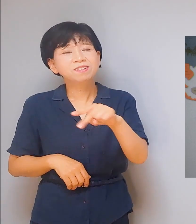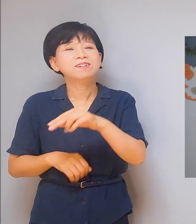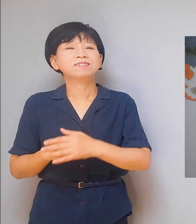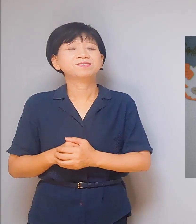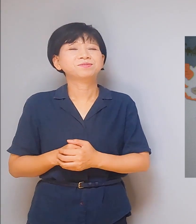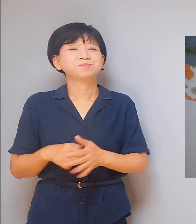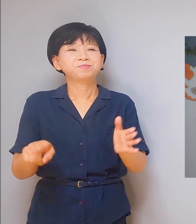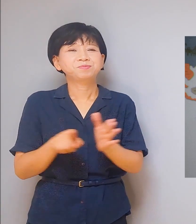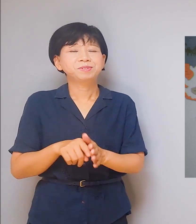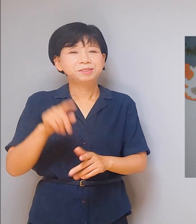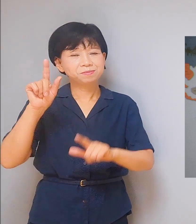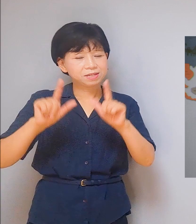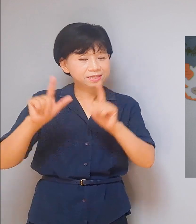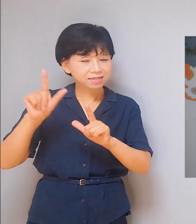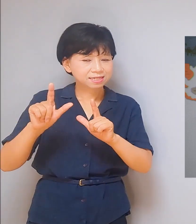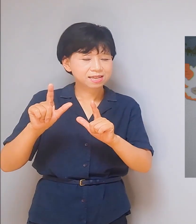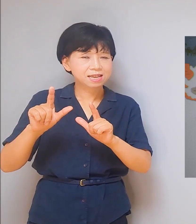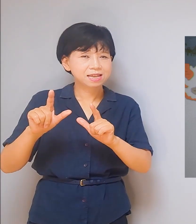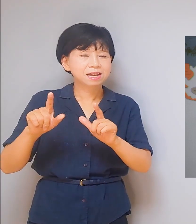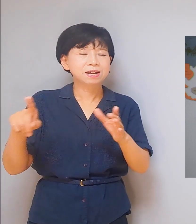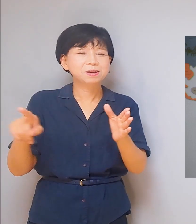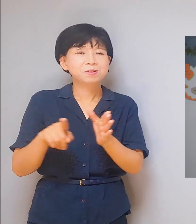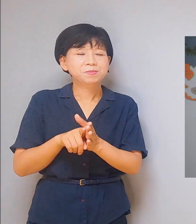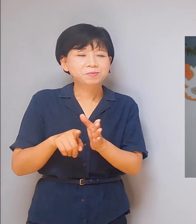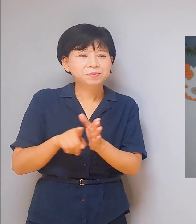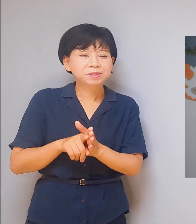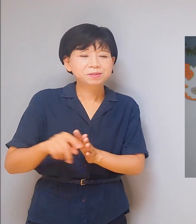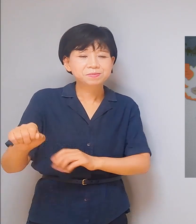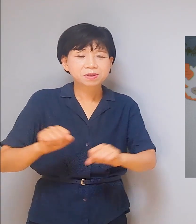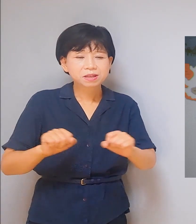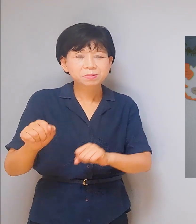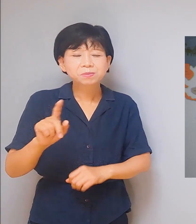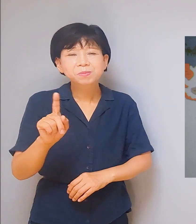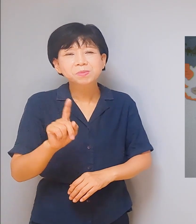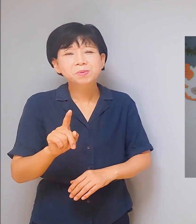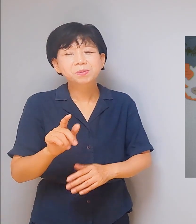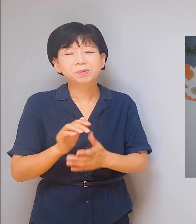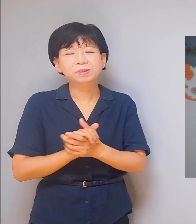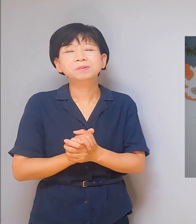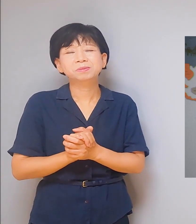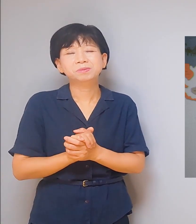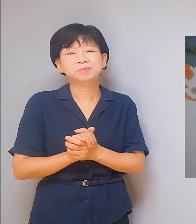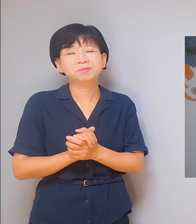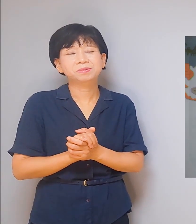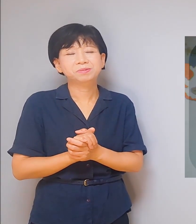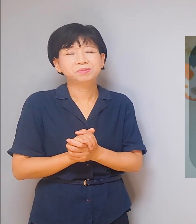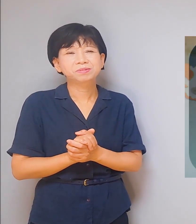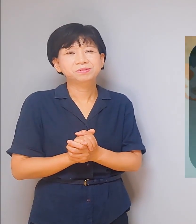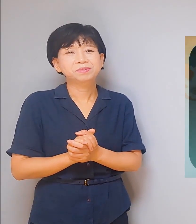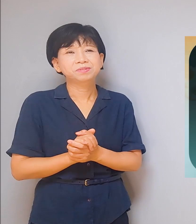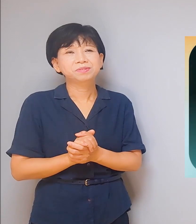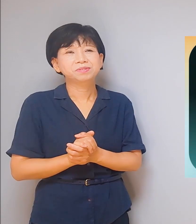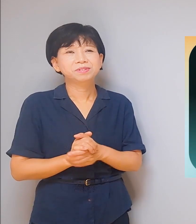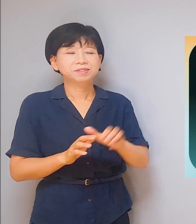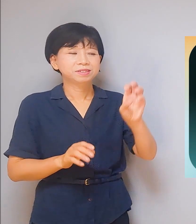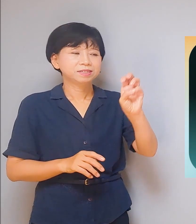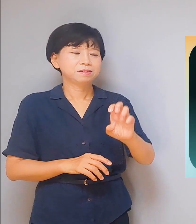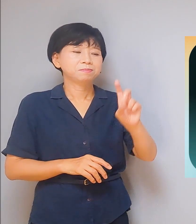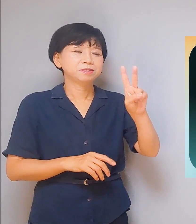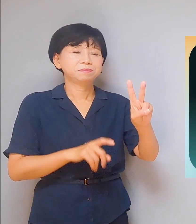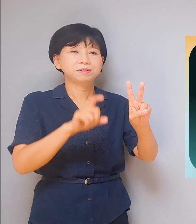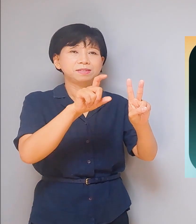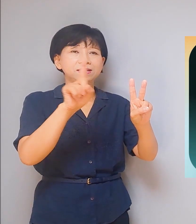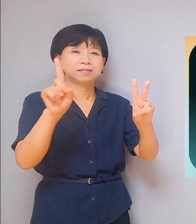어떻게 믿음의 자세, 어떻게 대응하느냐, 이게 큰 차이가 있는 거죠. 1절 말씀 한번 볼까요? 야곱이